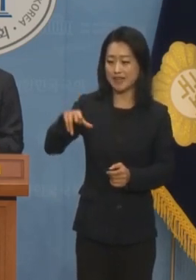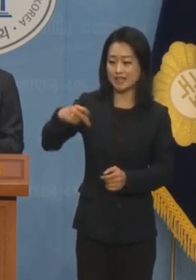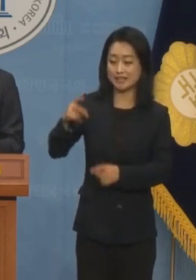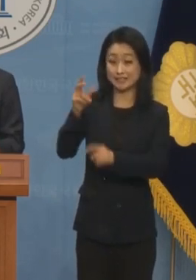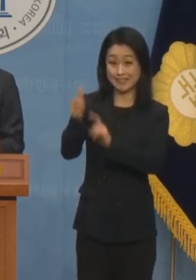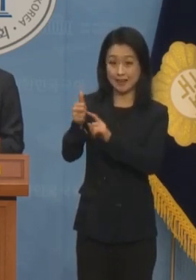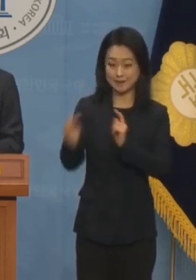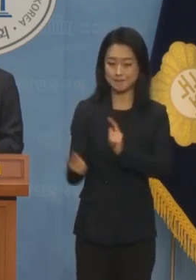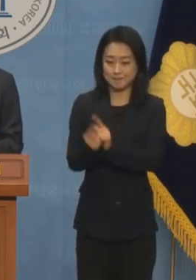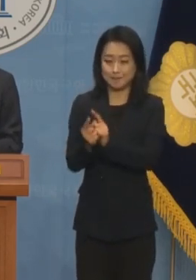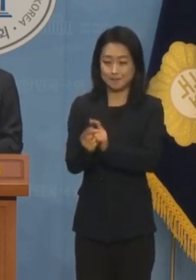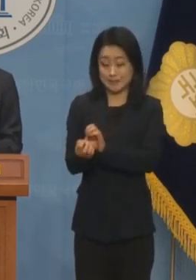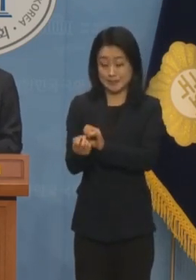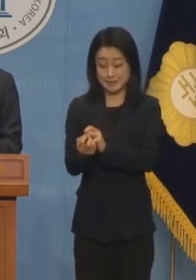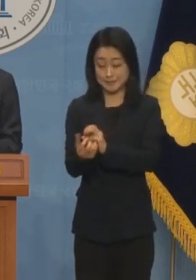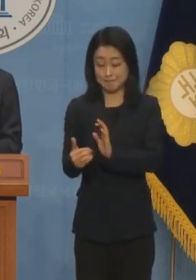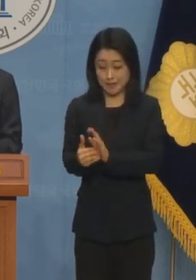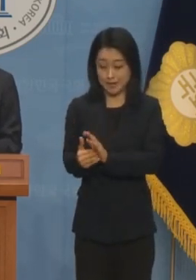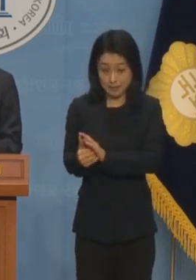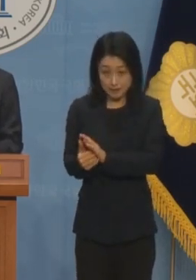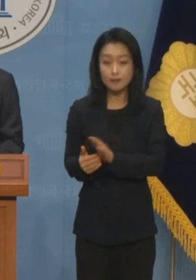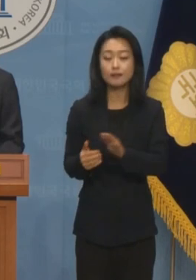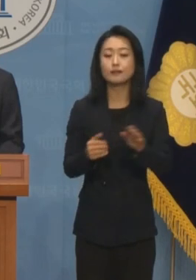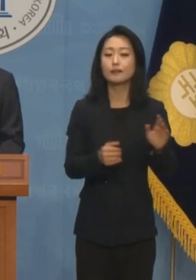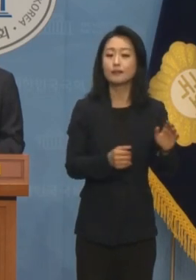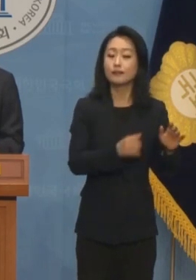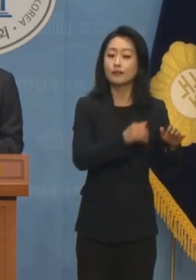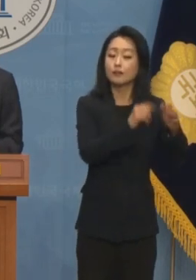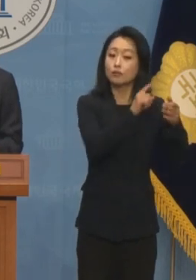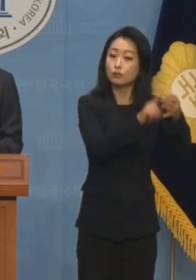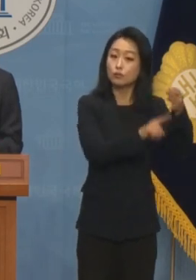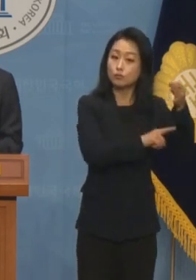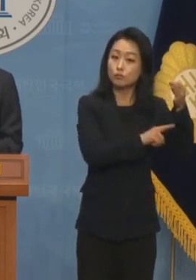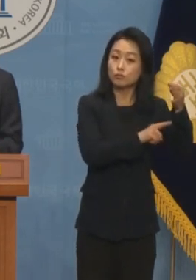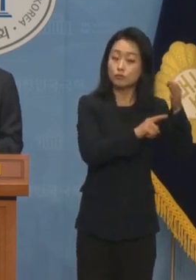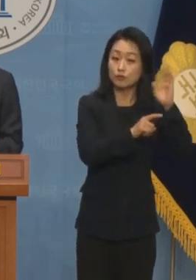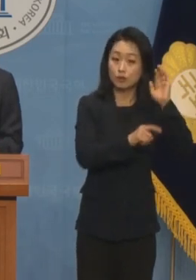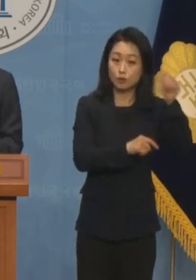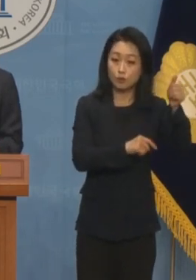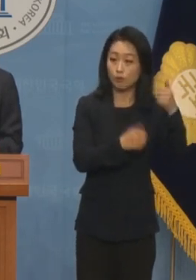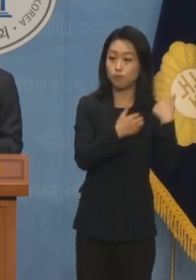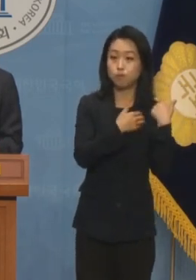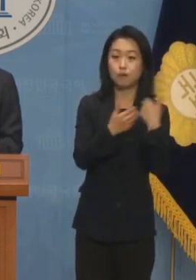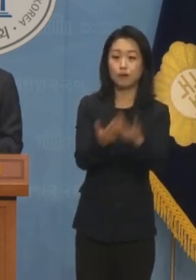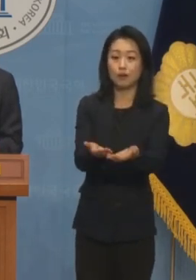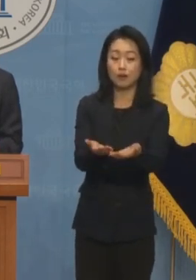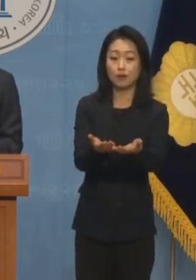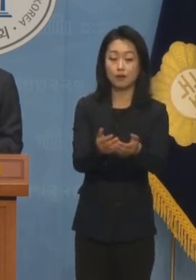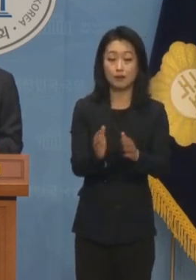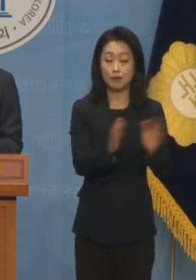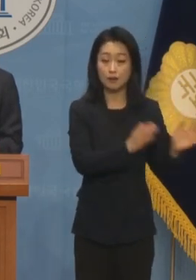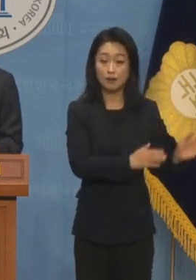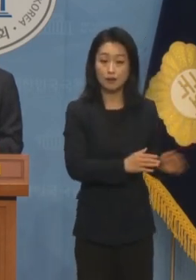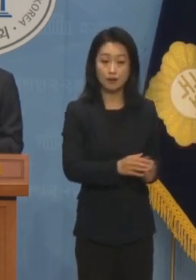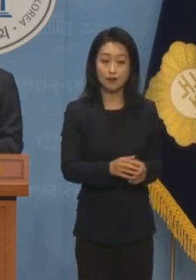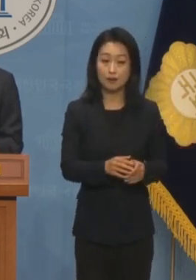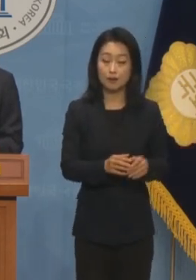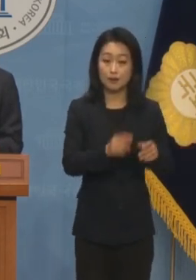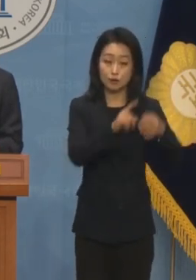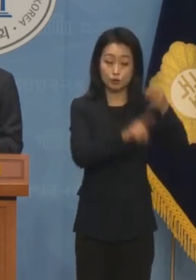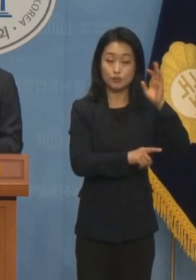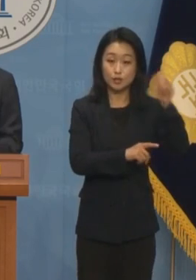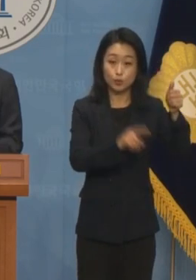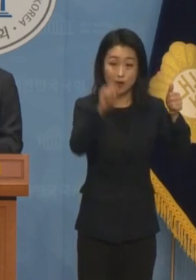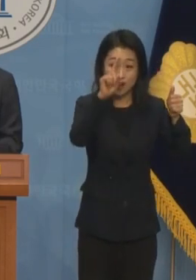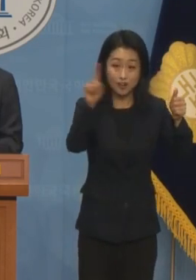건너 불구경만 하고 있습니다. 러시아에는 우크라이나 살상무기 지원 운운하며 러시아